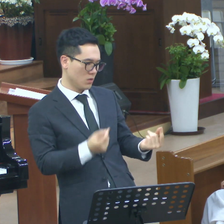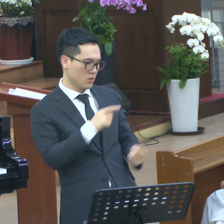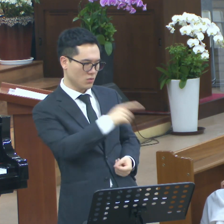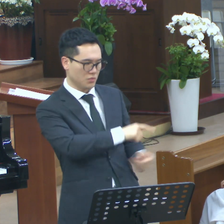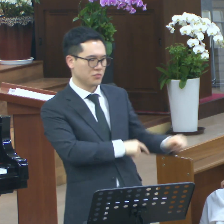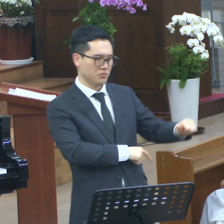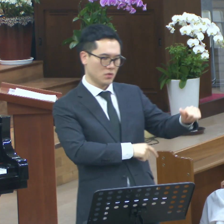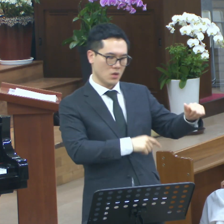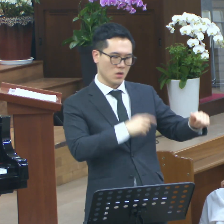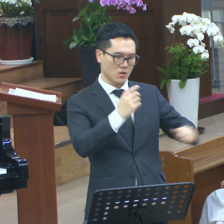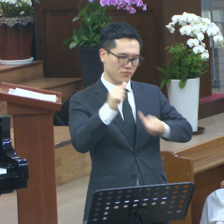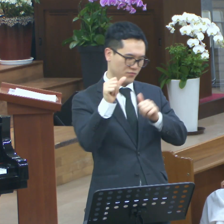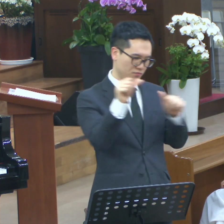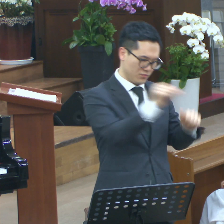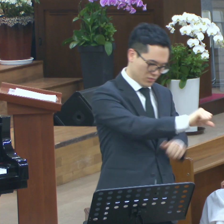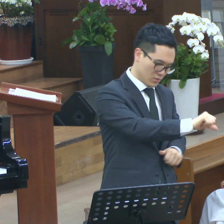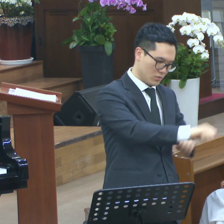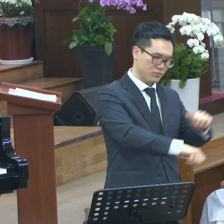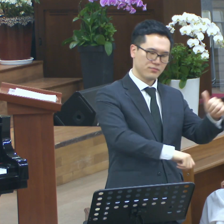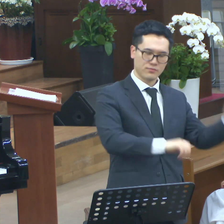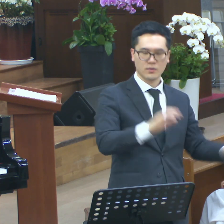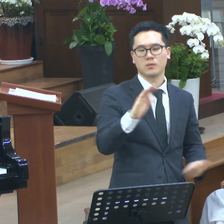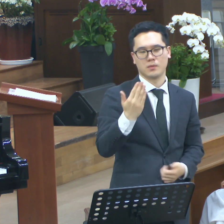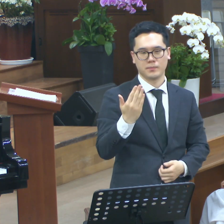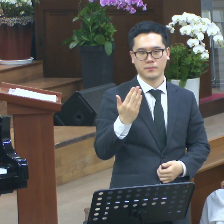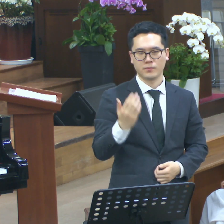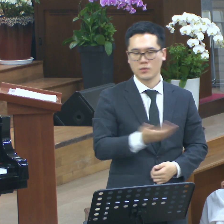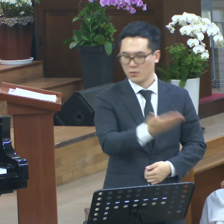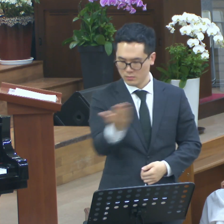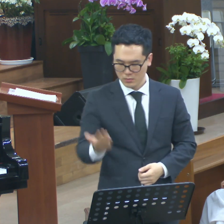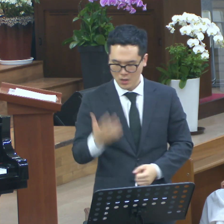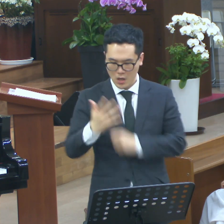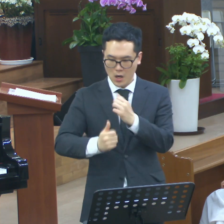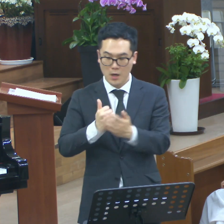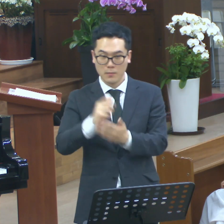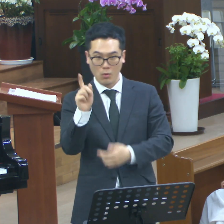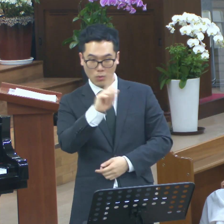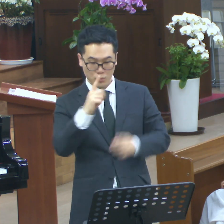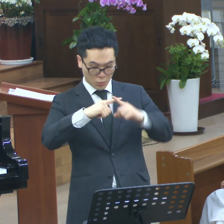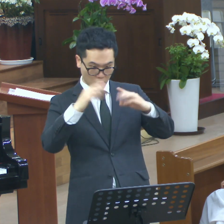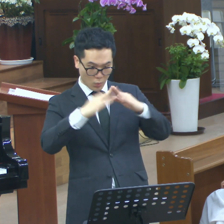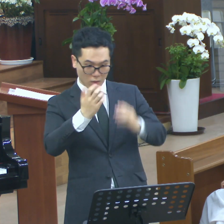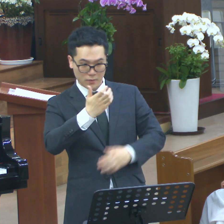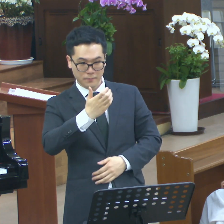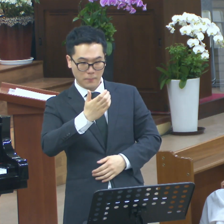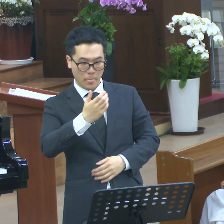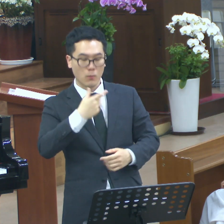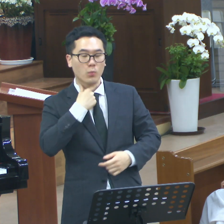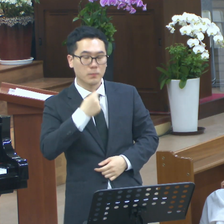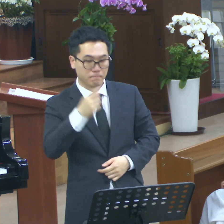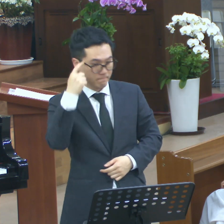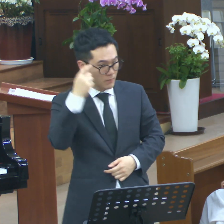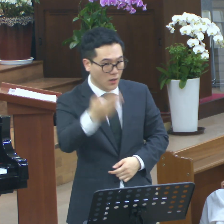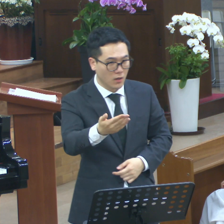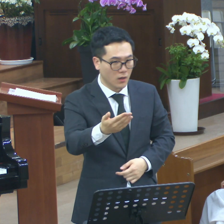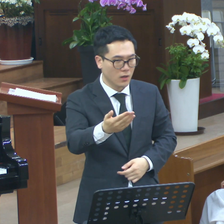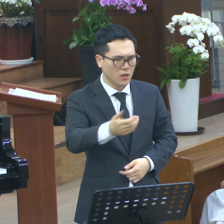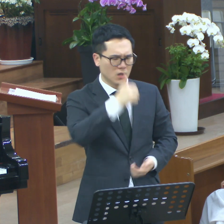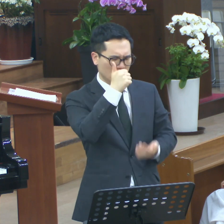남아있게 되었습니다. 하나님은 어떤 교회를 꿈꾸십니까? 죄와 싸우는 교회, 죄를 이기는 교회, 죄를 용납하지 않는